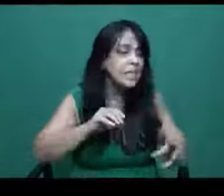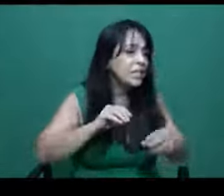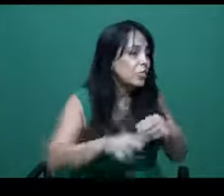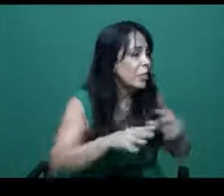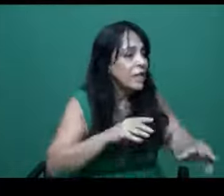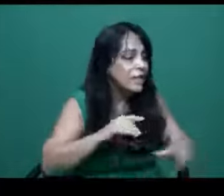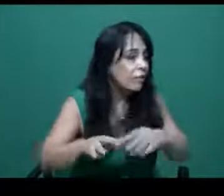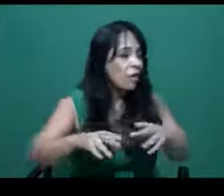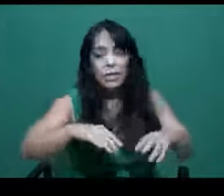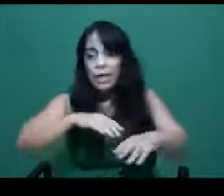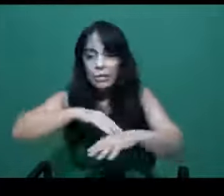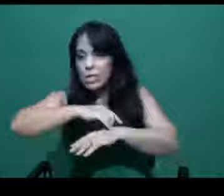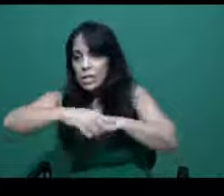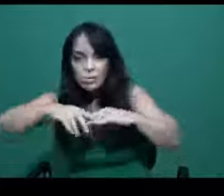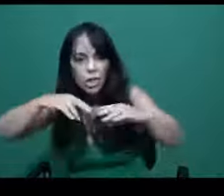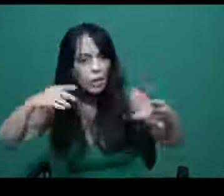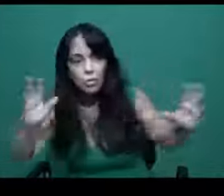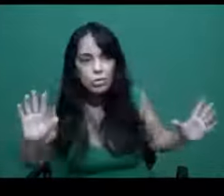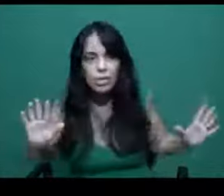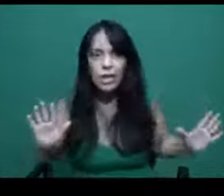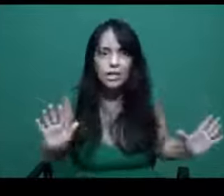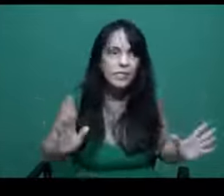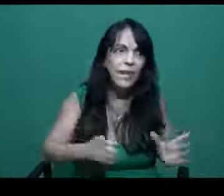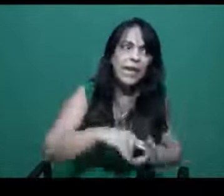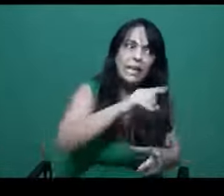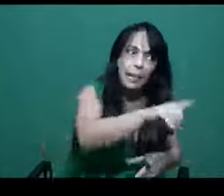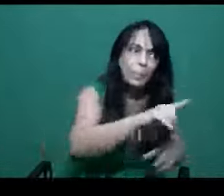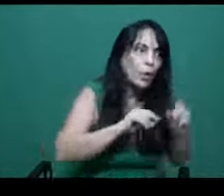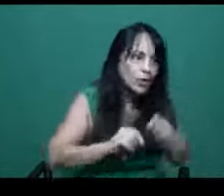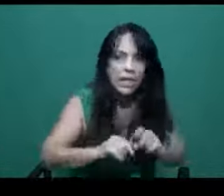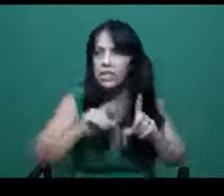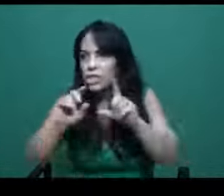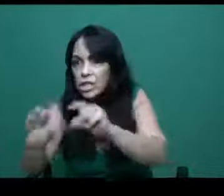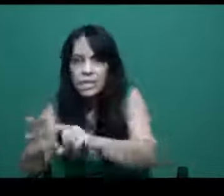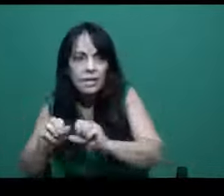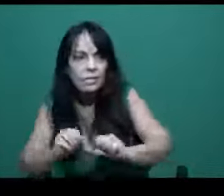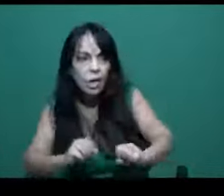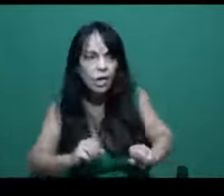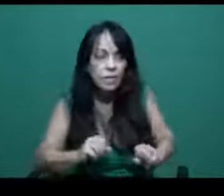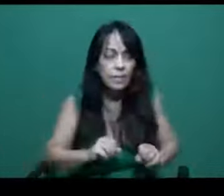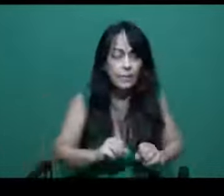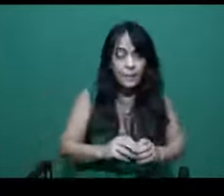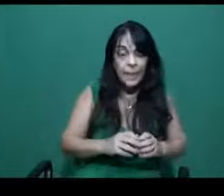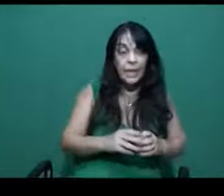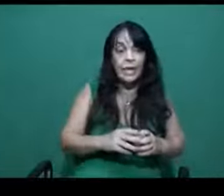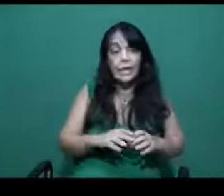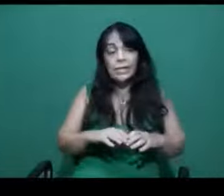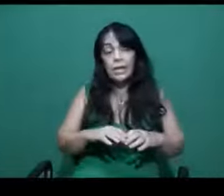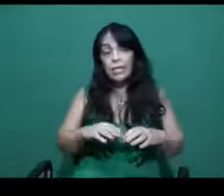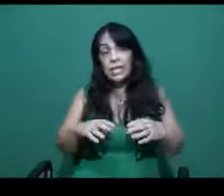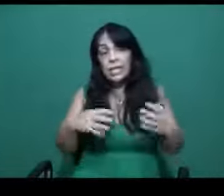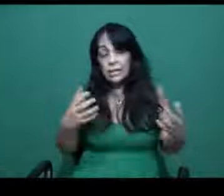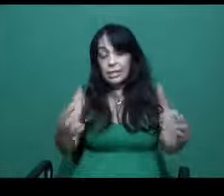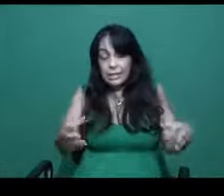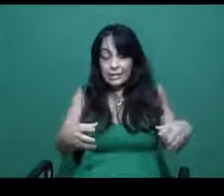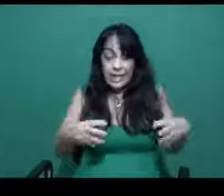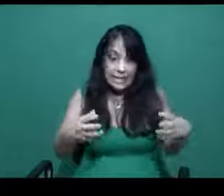de conversar com alguém usando os recursos que ele tiver. Ele aponta, ele diz, ele mostra. Então, diante